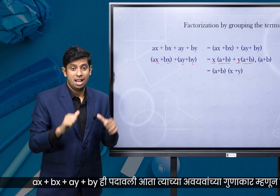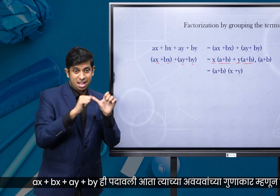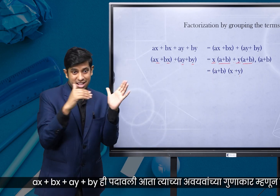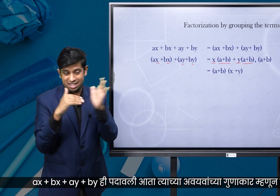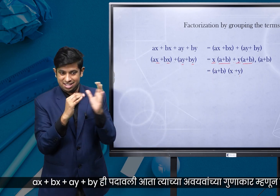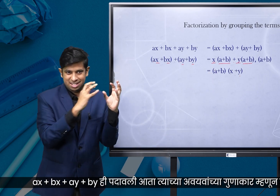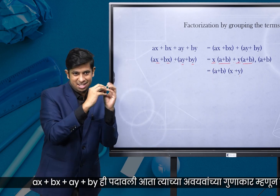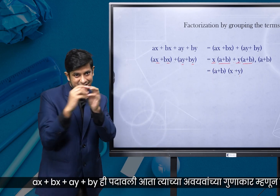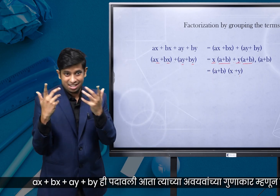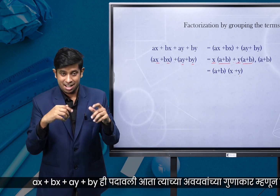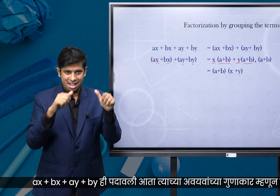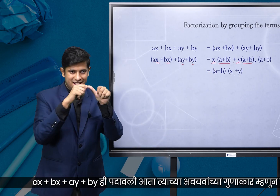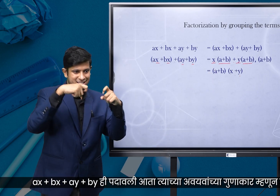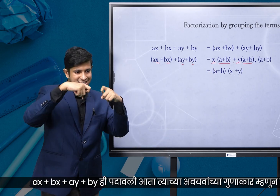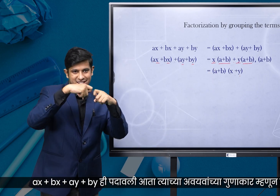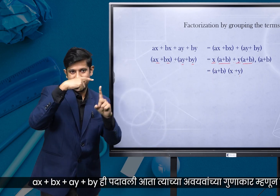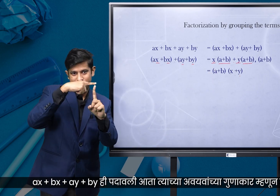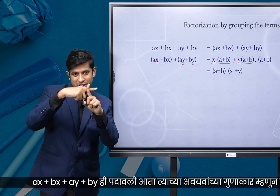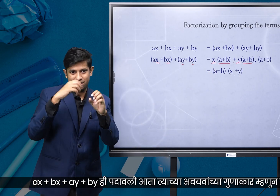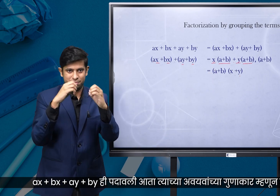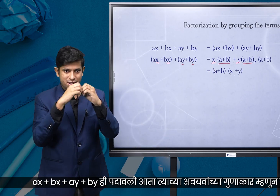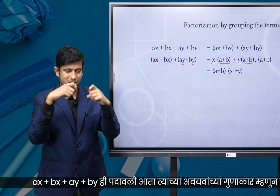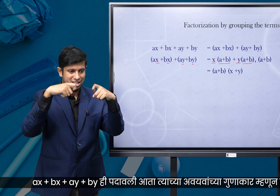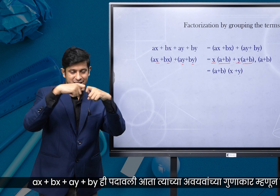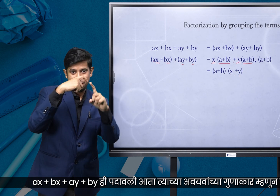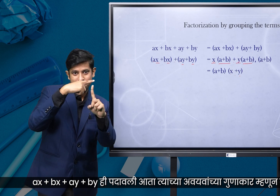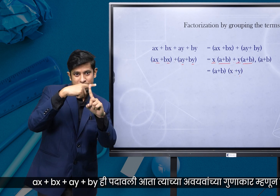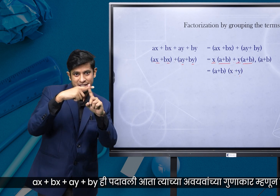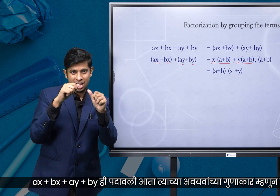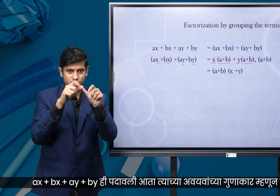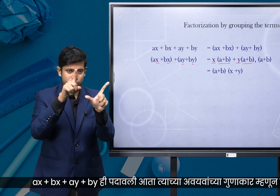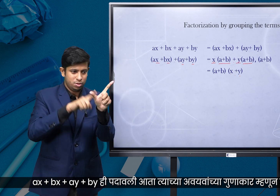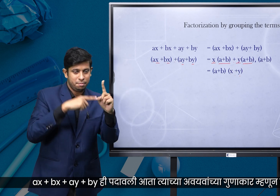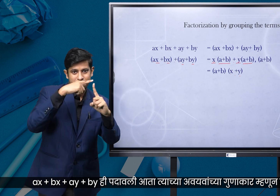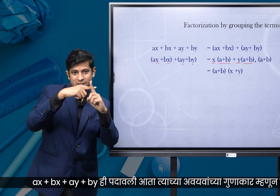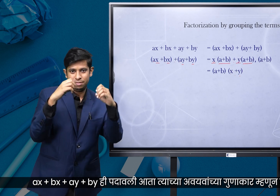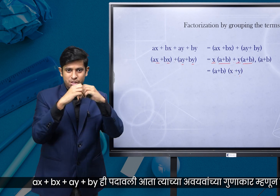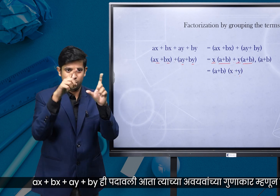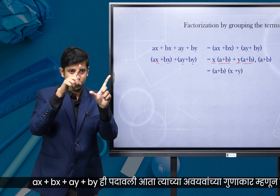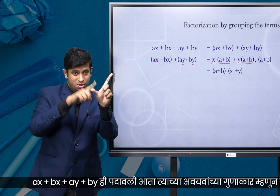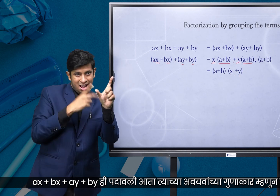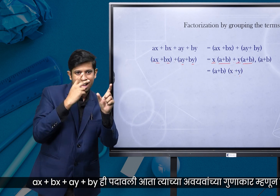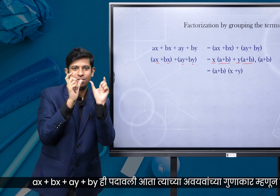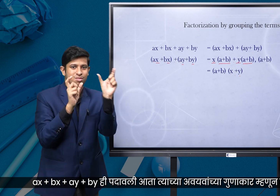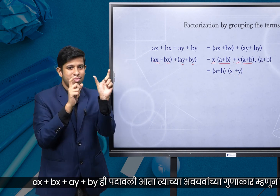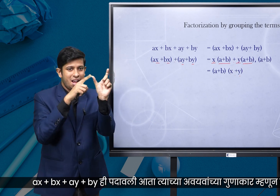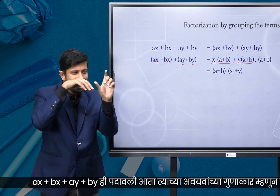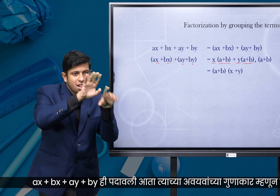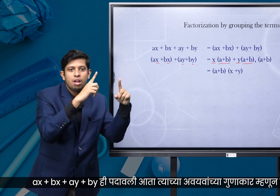ax अधिक bx अधिक ay अधिक by ही पदावली आता त्याच्या अवयवांच्या गुणाकार म्हणून व्यक्त केली